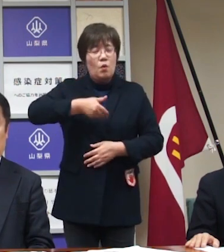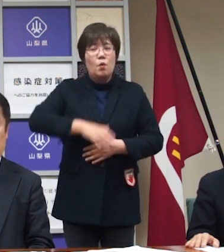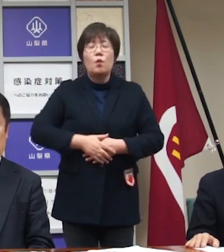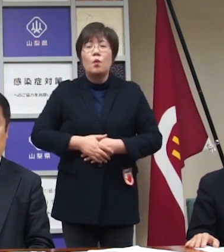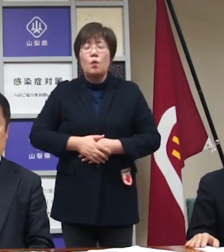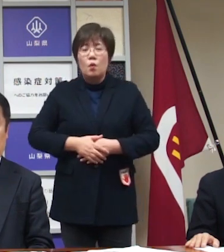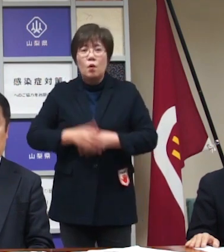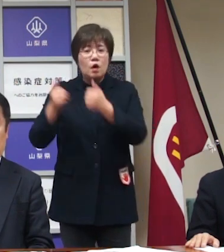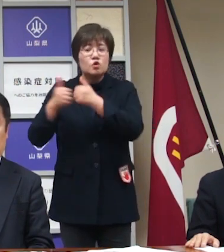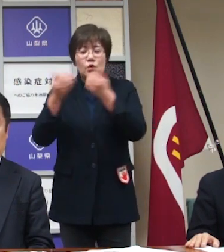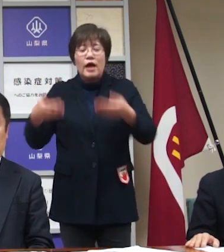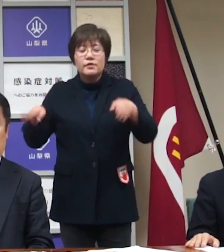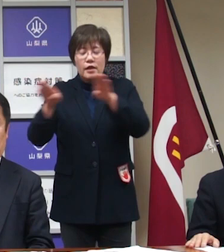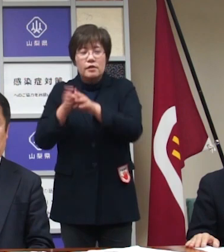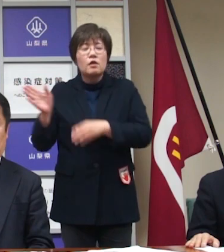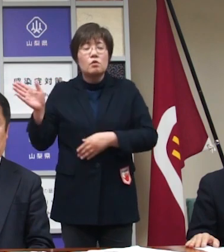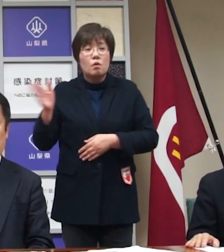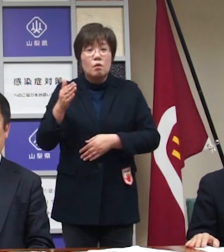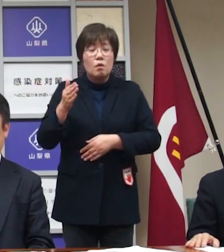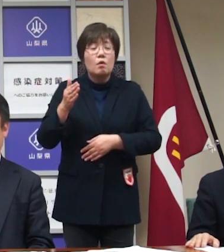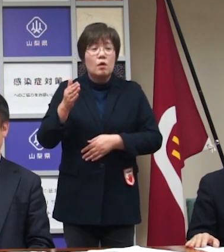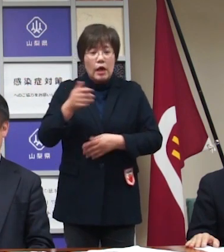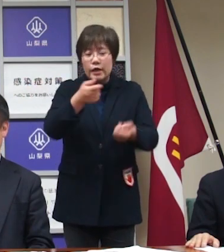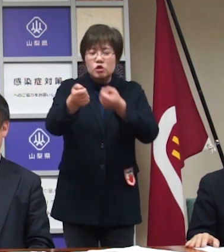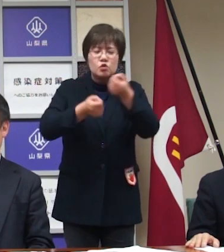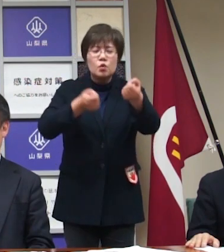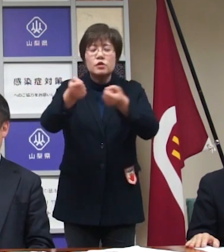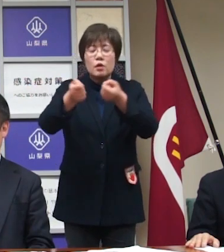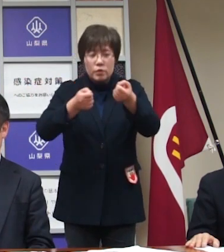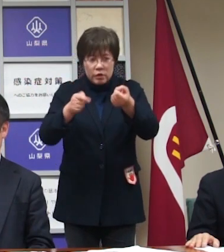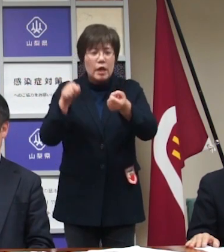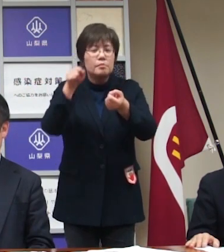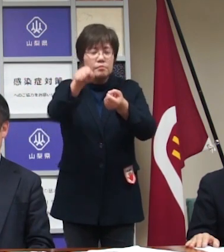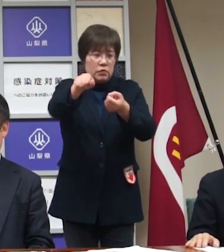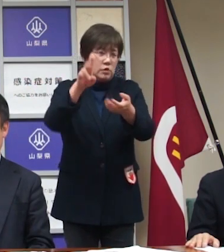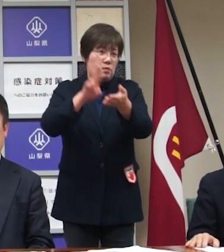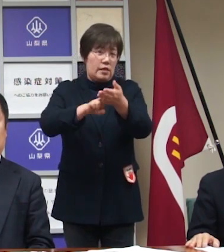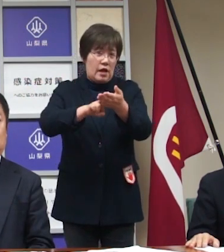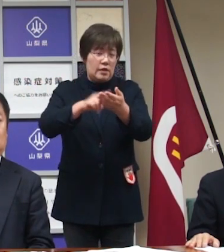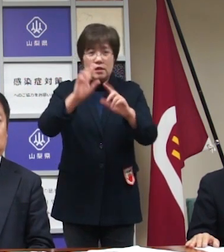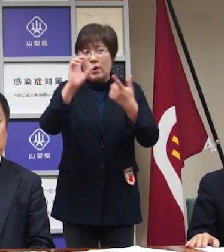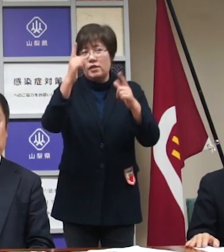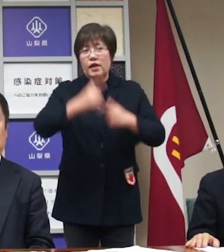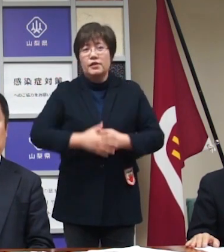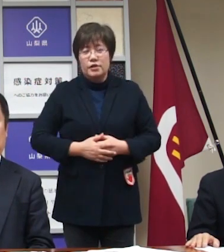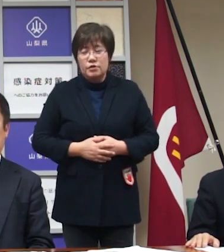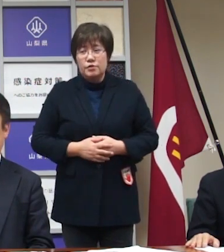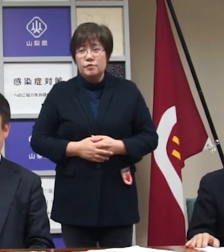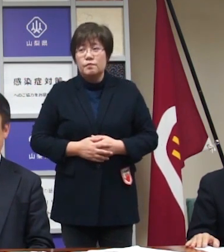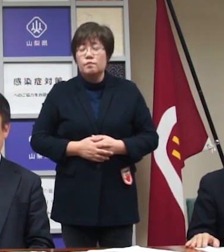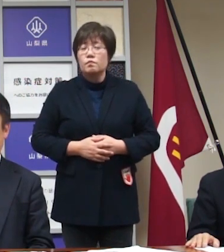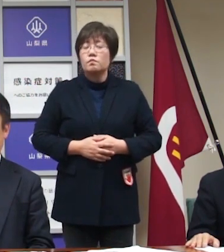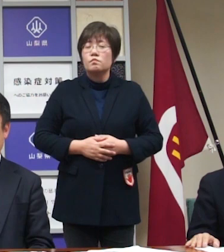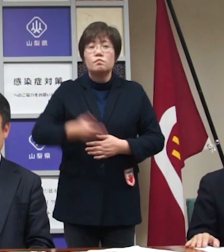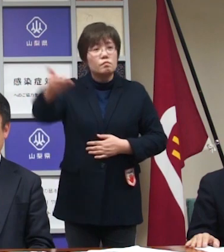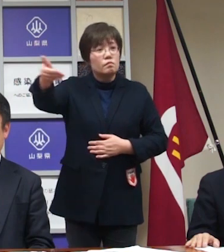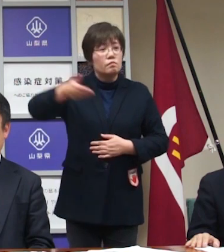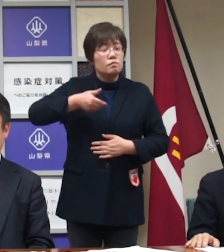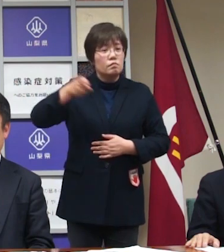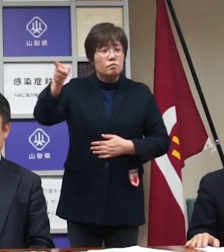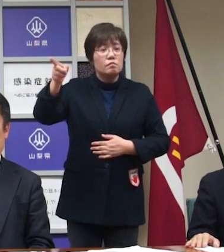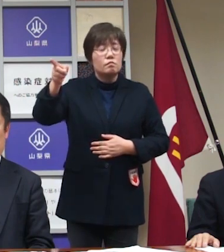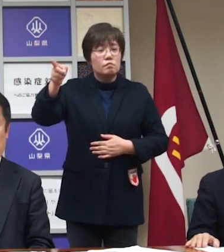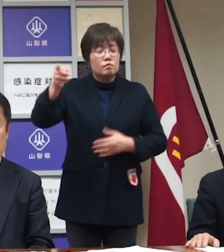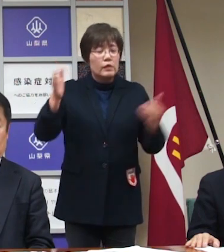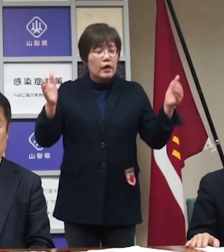受診調整をした医療機関ではありません。 A も B も違う。 はい。 B であの結局その最終的に PCR